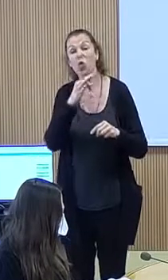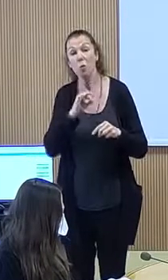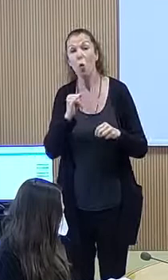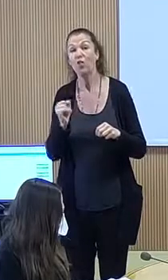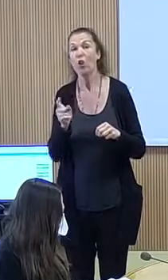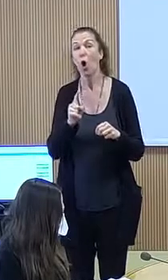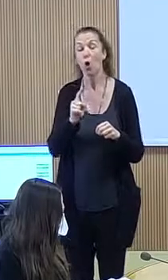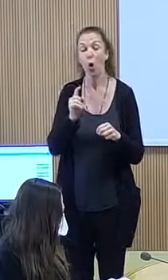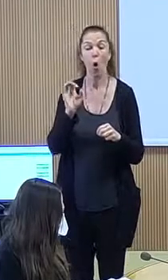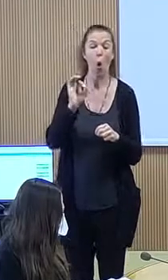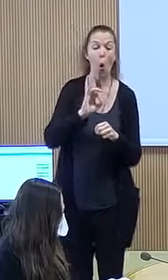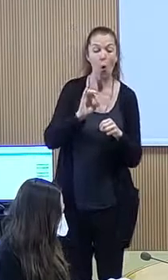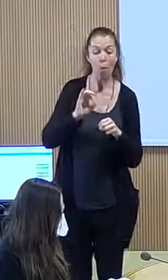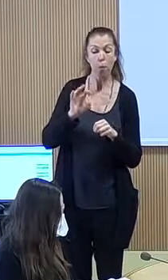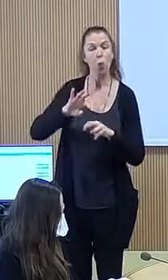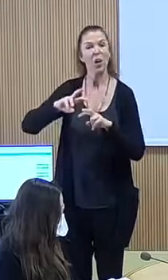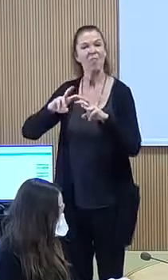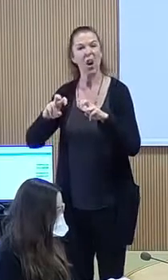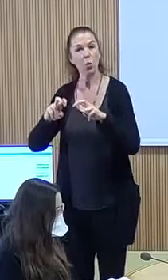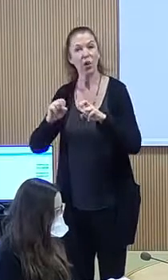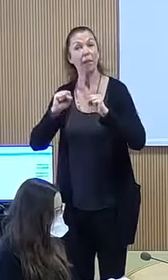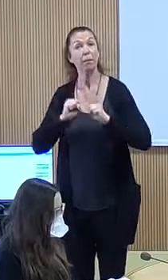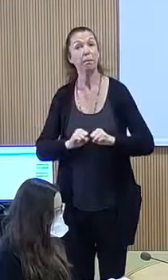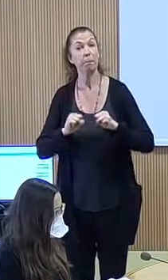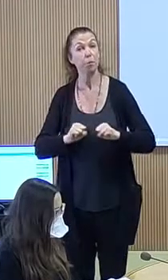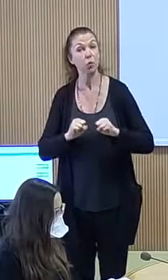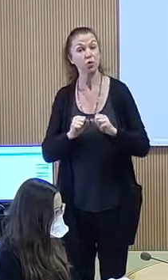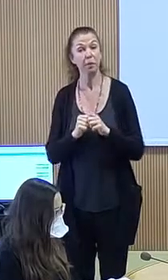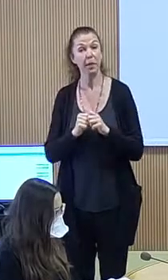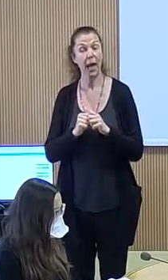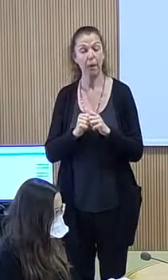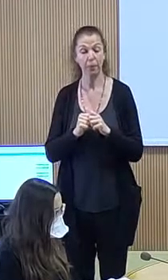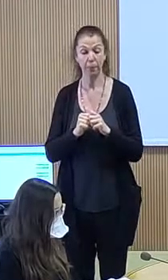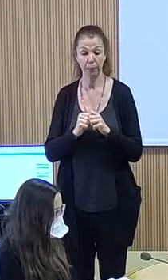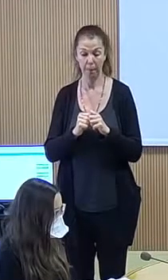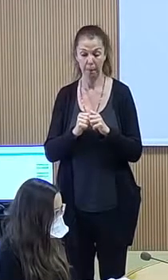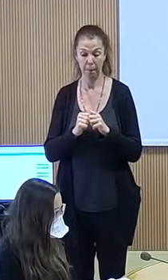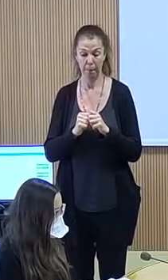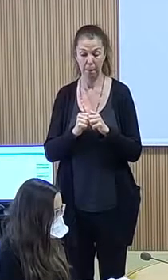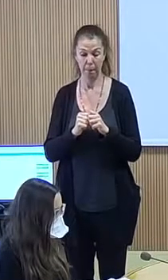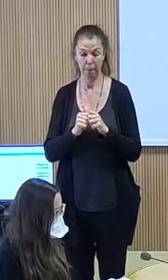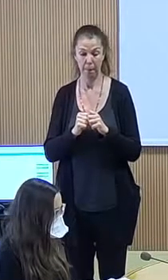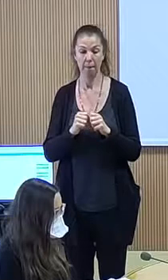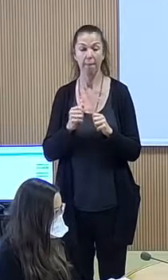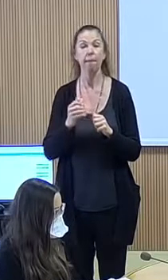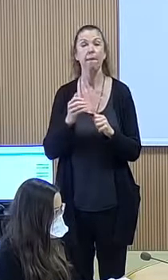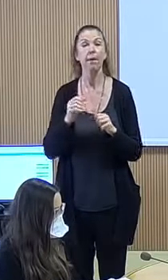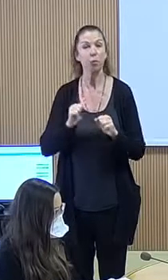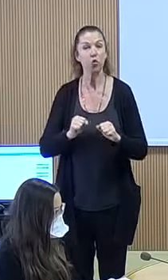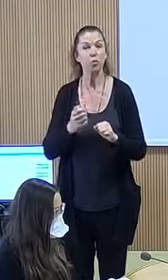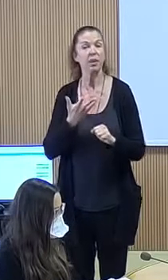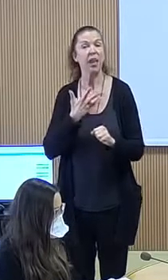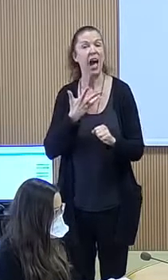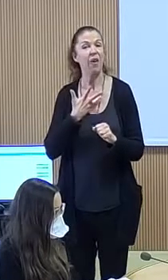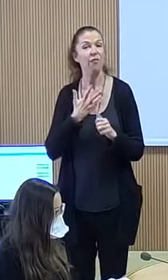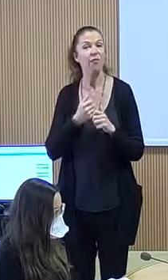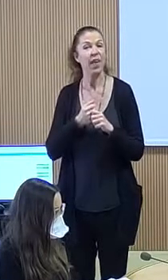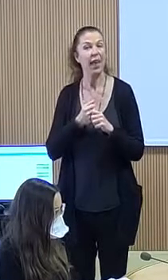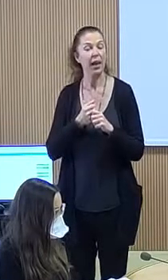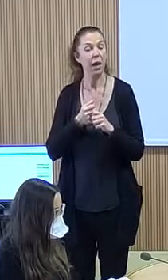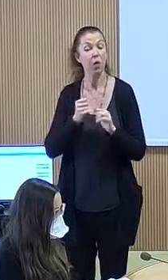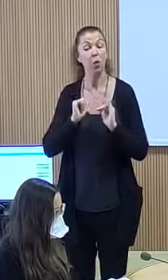la possibilità di avere la possibilità appunto di poter uscire